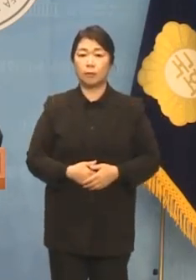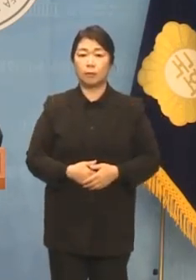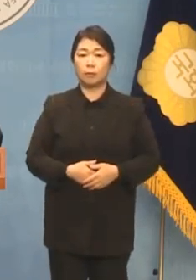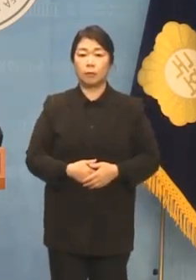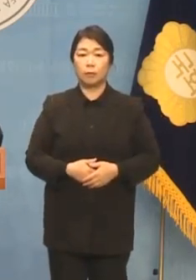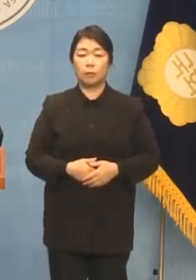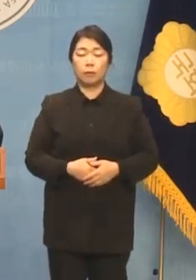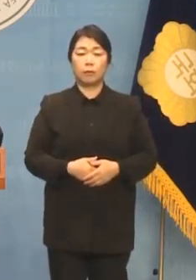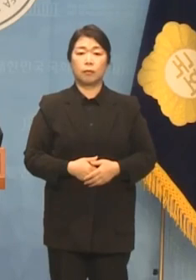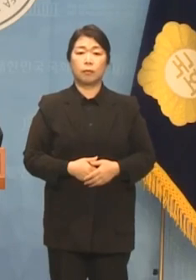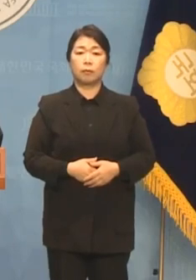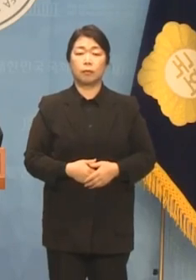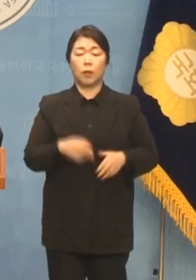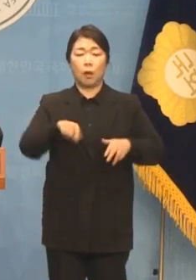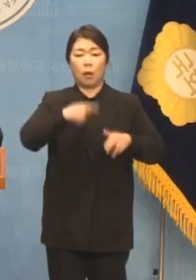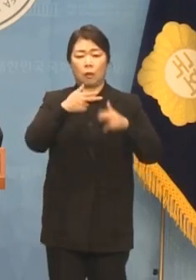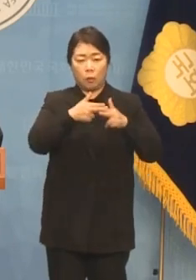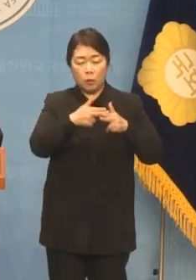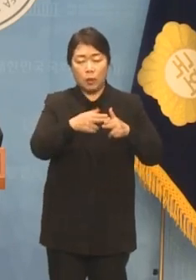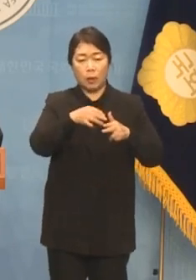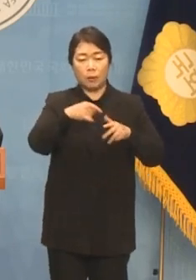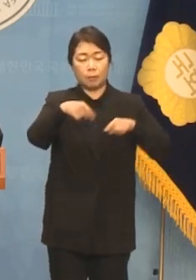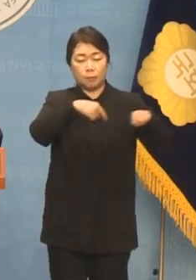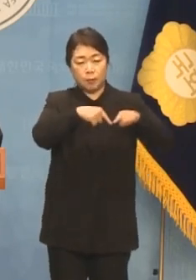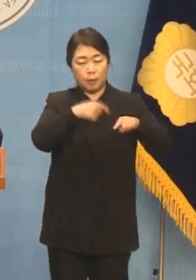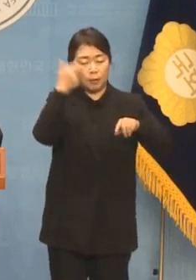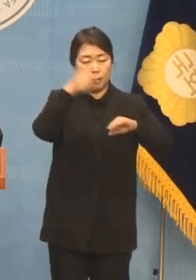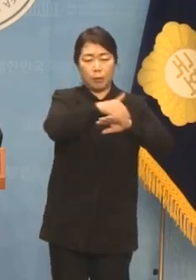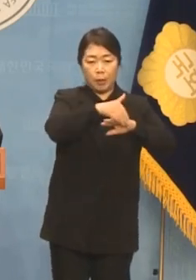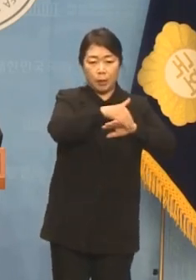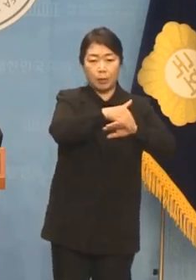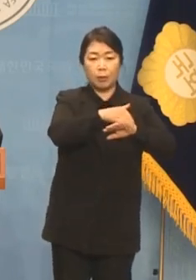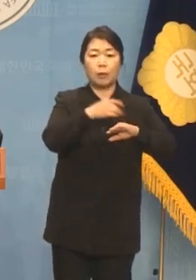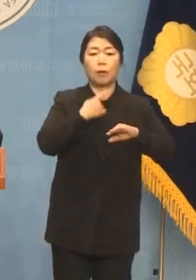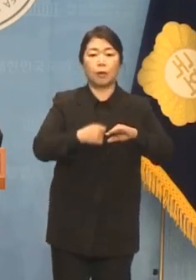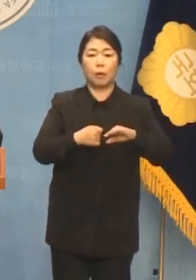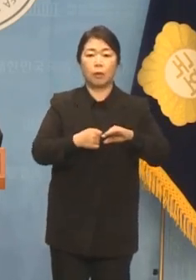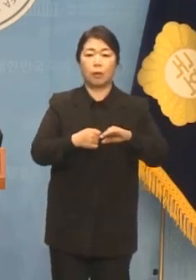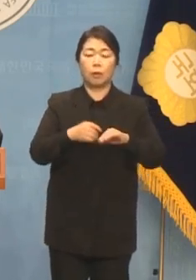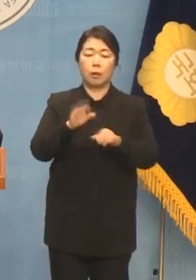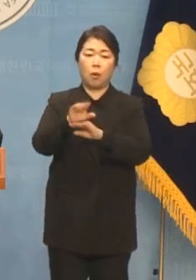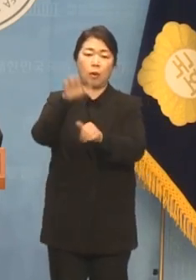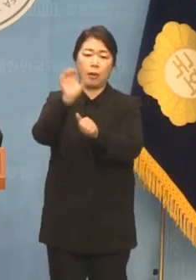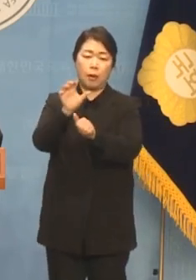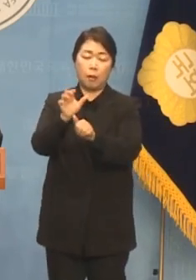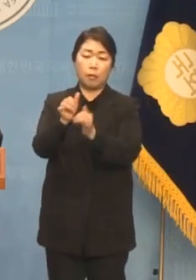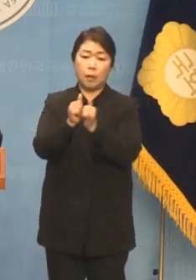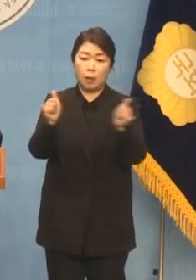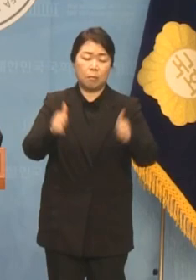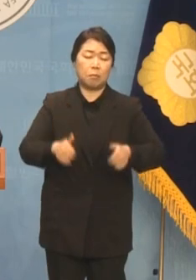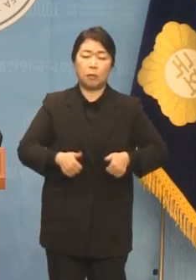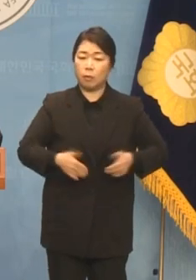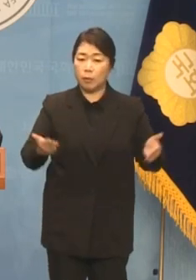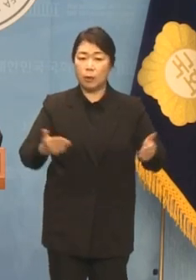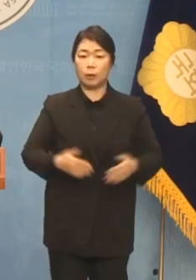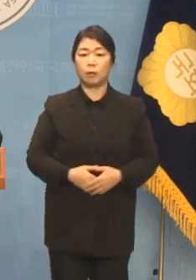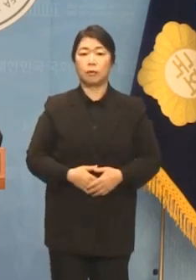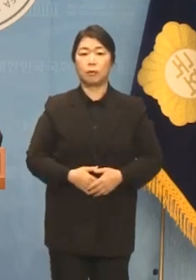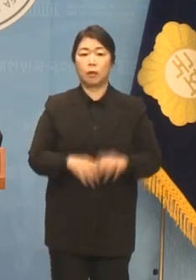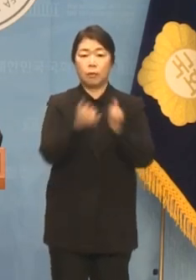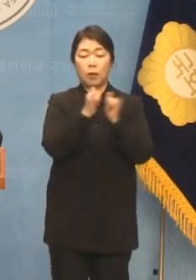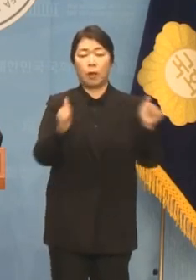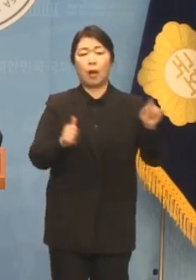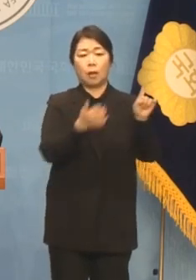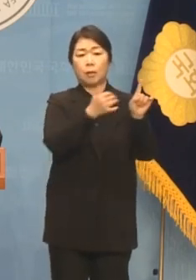셈입니까 독재를 꿈꾸는 언론 타나 빌런은 필요 없습니다 한람